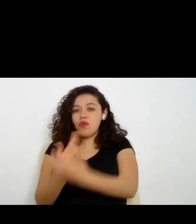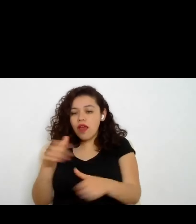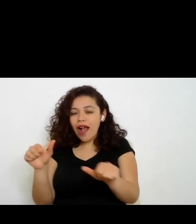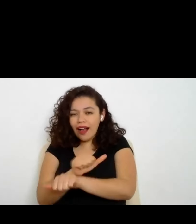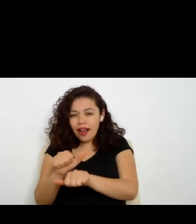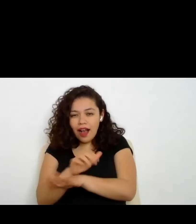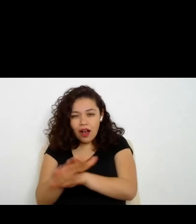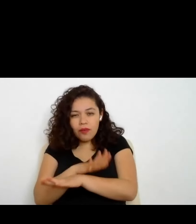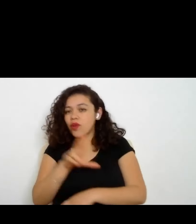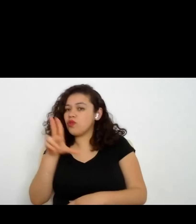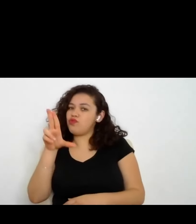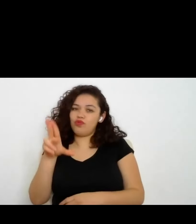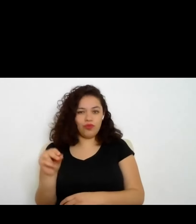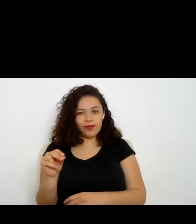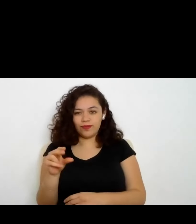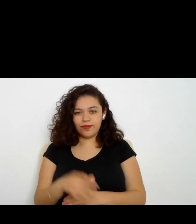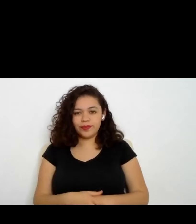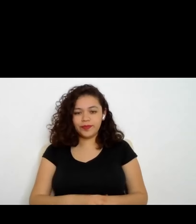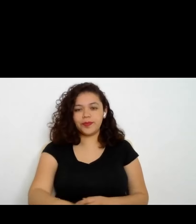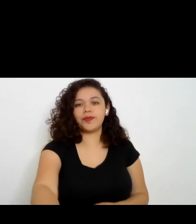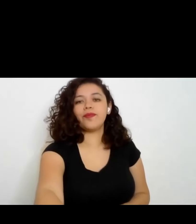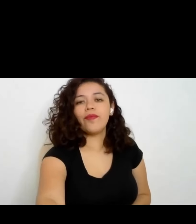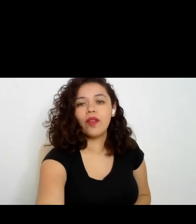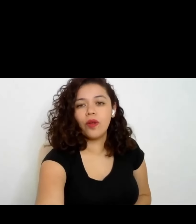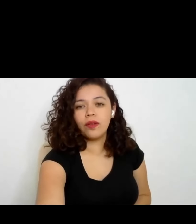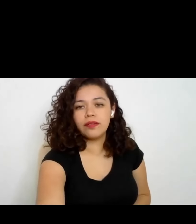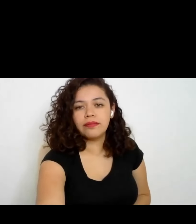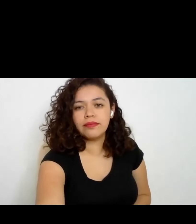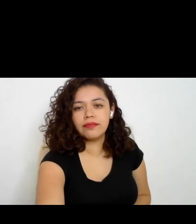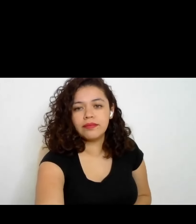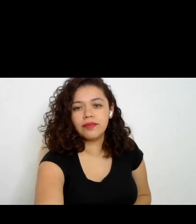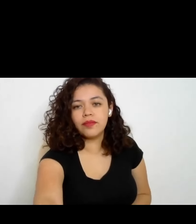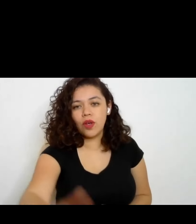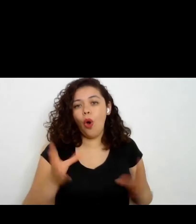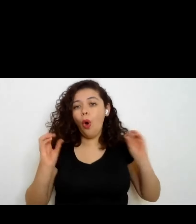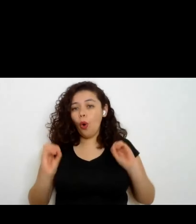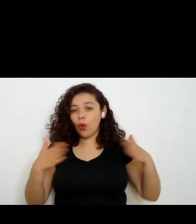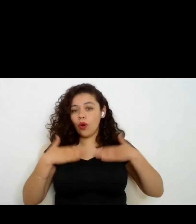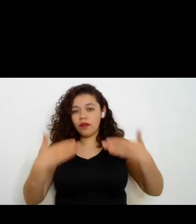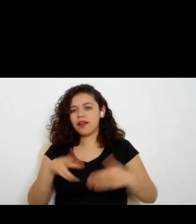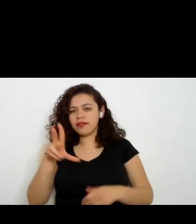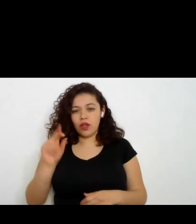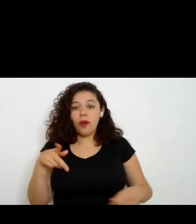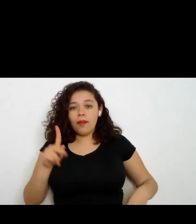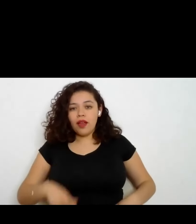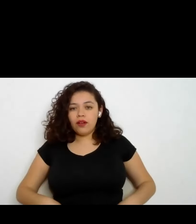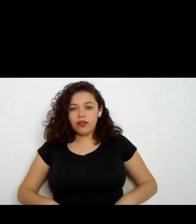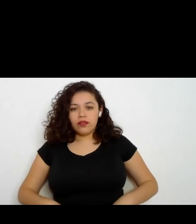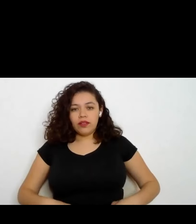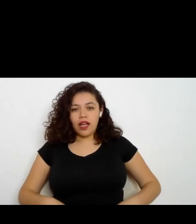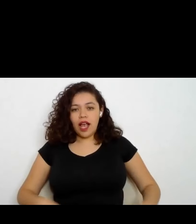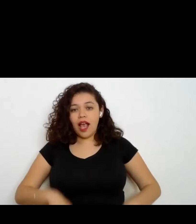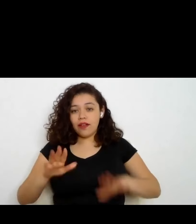actualizados o digamos como confiables, pero pues eso también a veces no depende